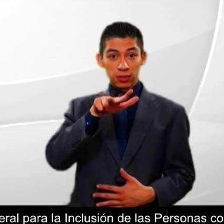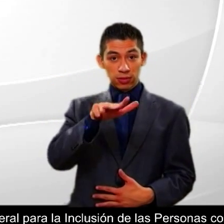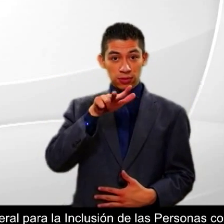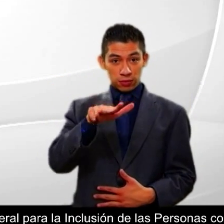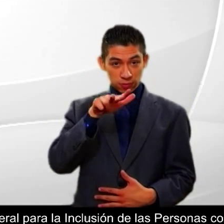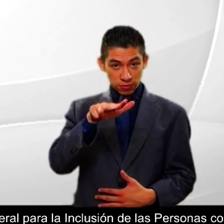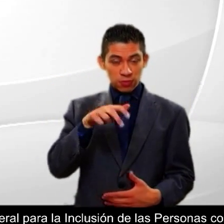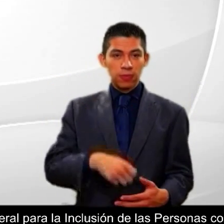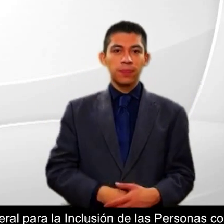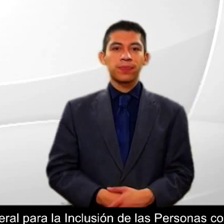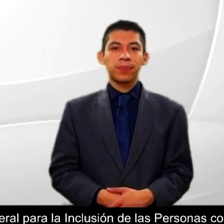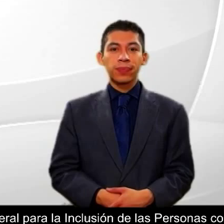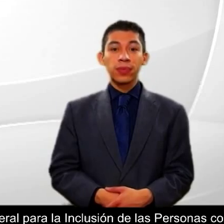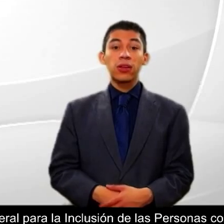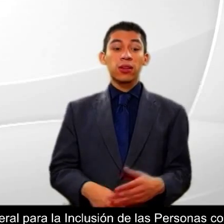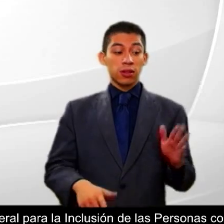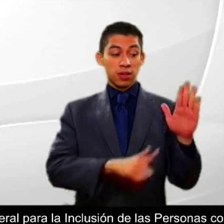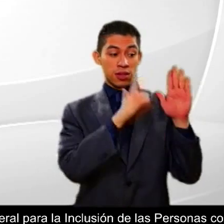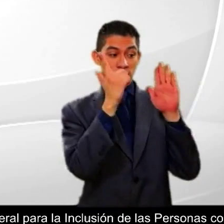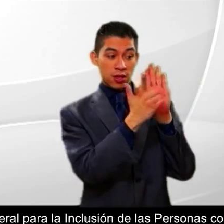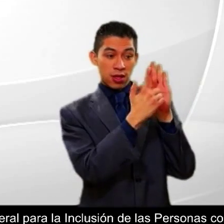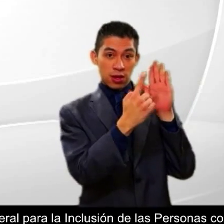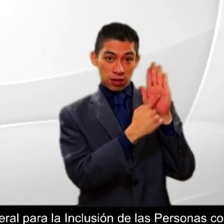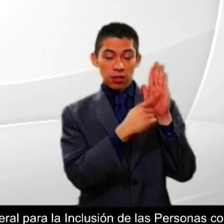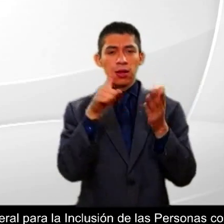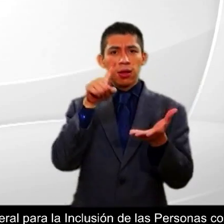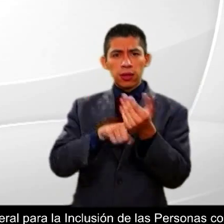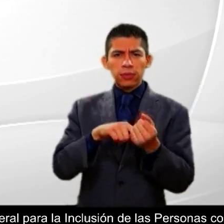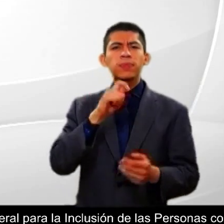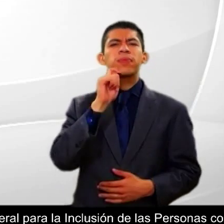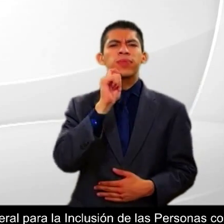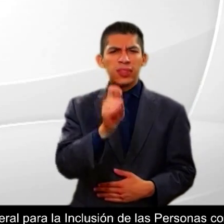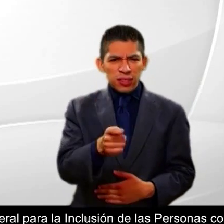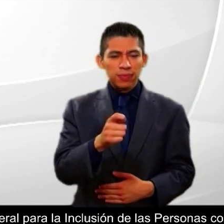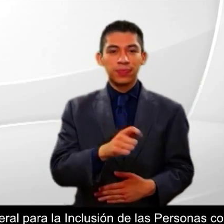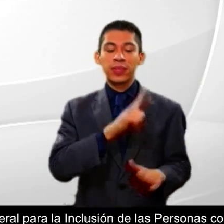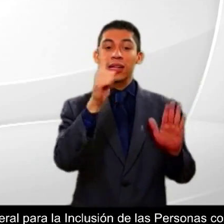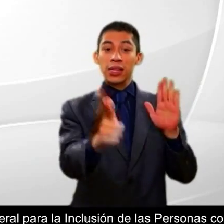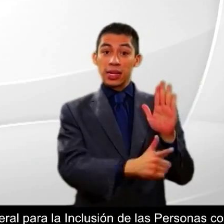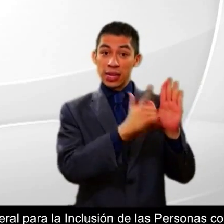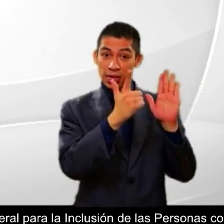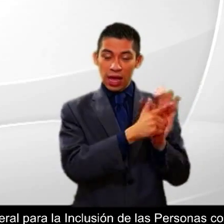18. Ley Ley general para la inclusión de las personas con discapacidad